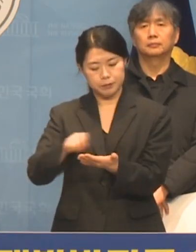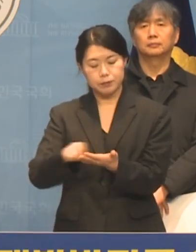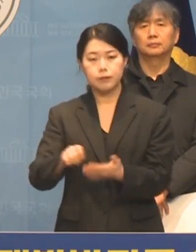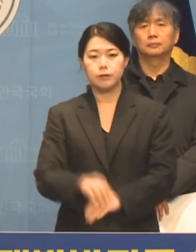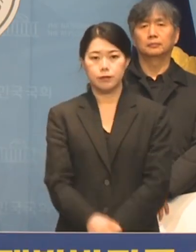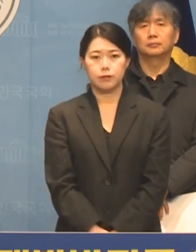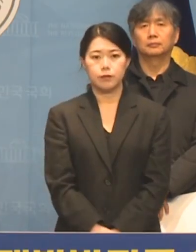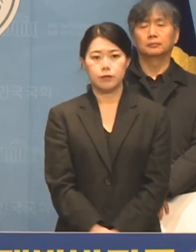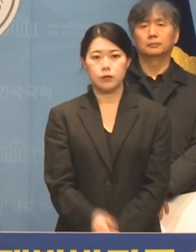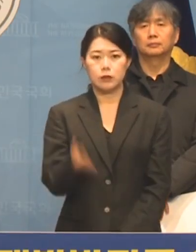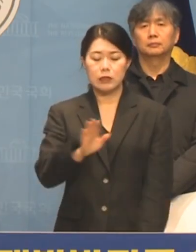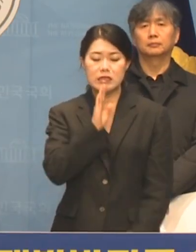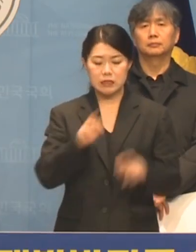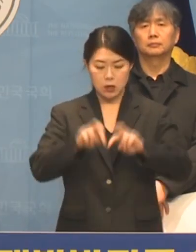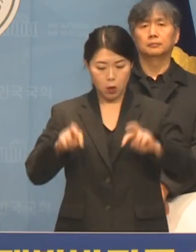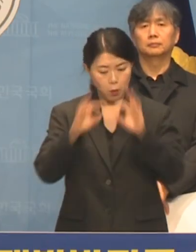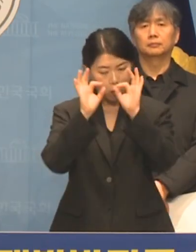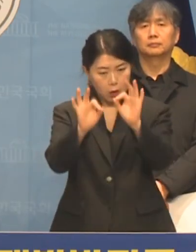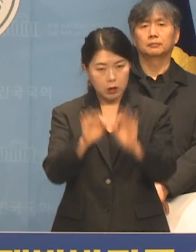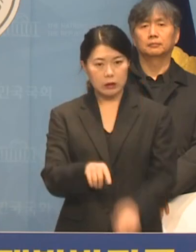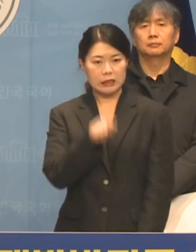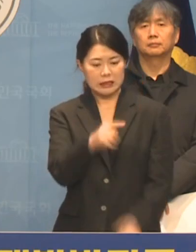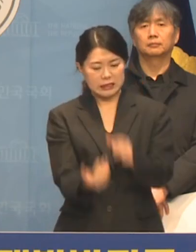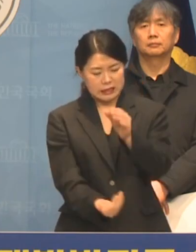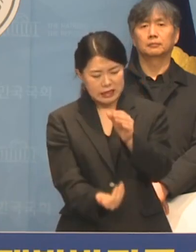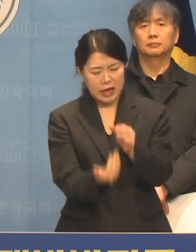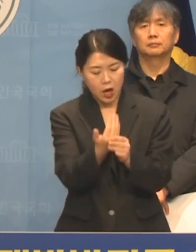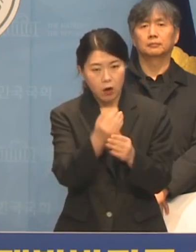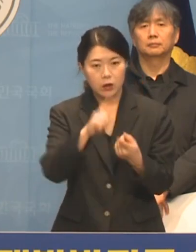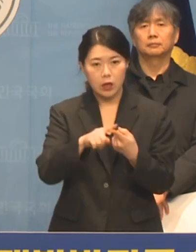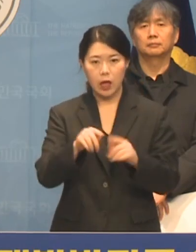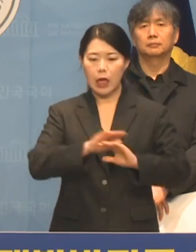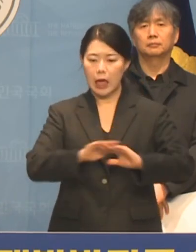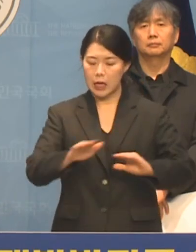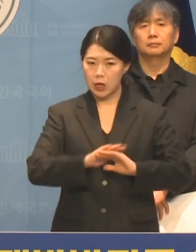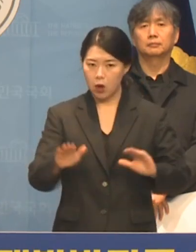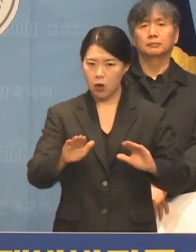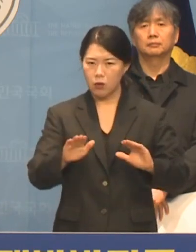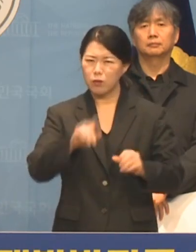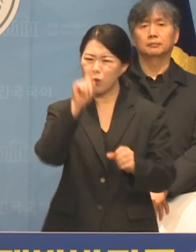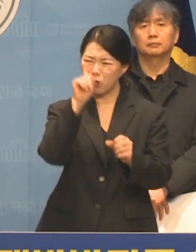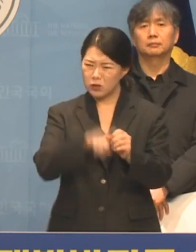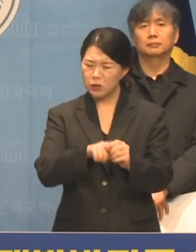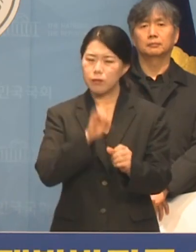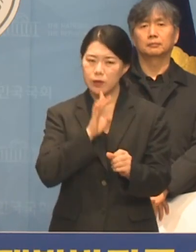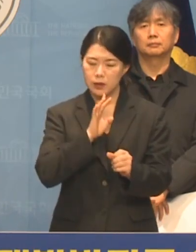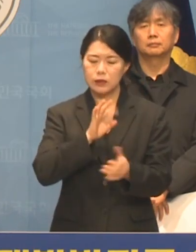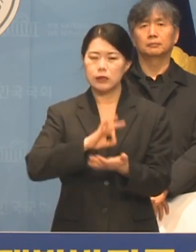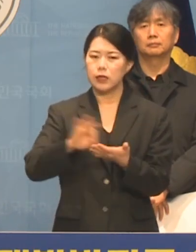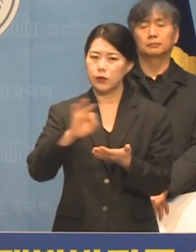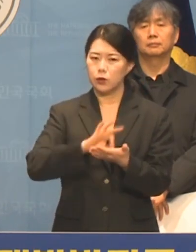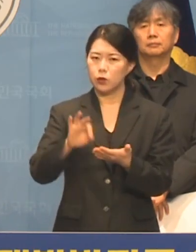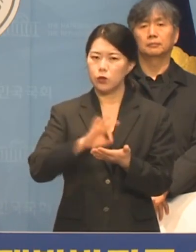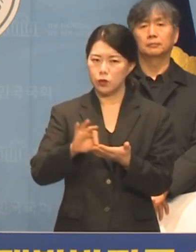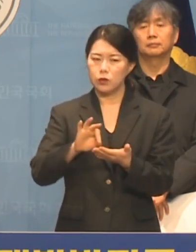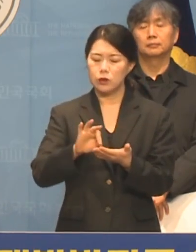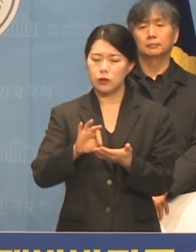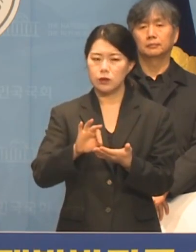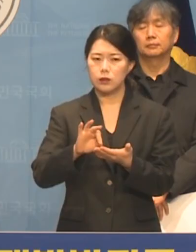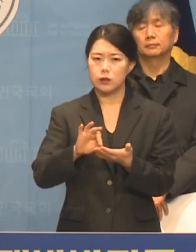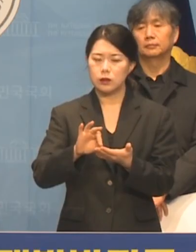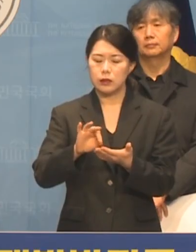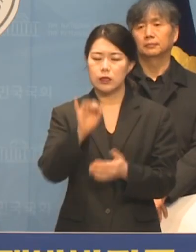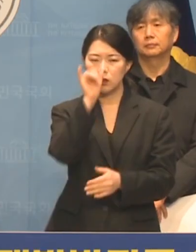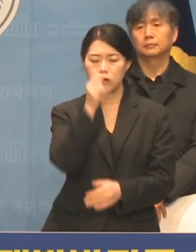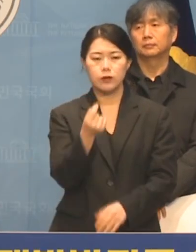되는데 실상은 해당 사건에 대한 처리에 조금 한정돼서 이렇게 좀 작성되는